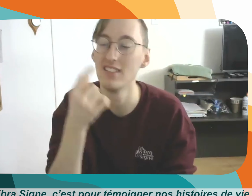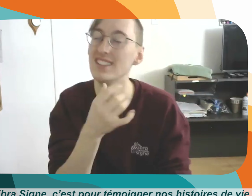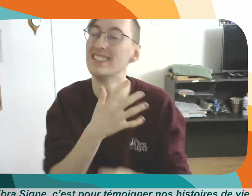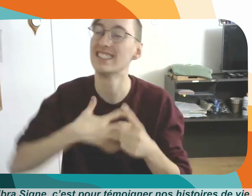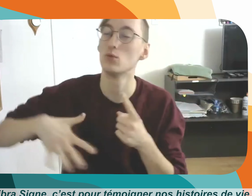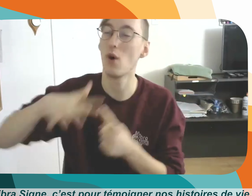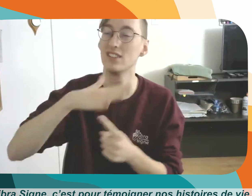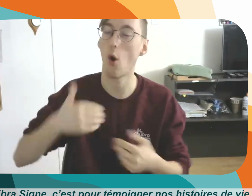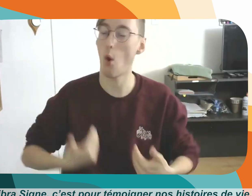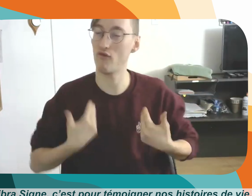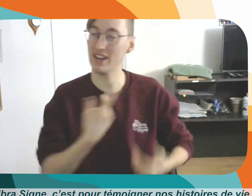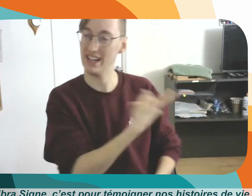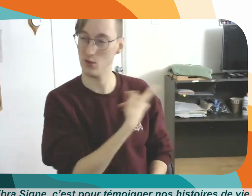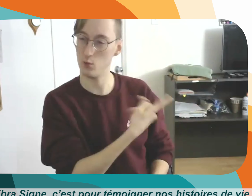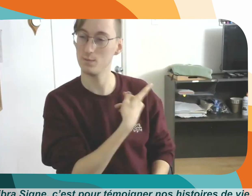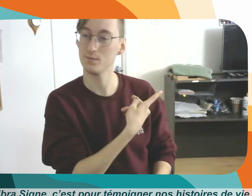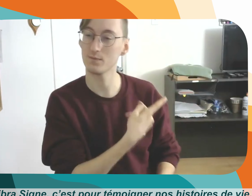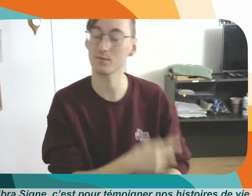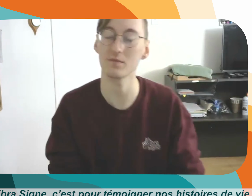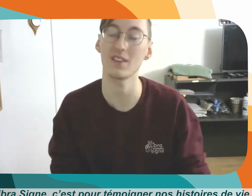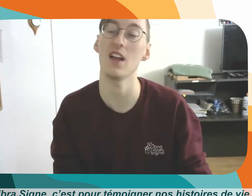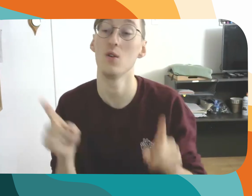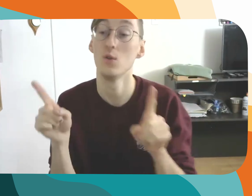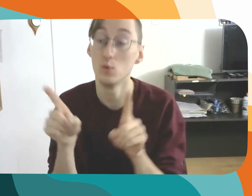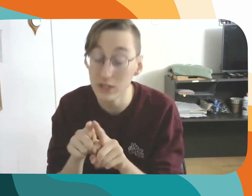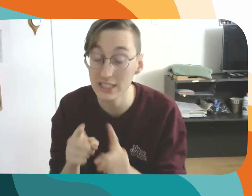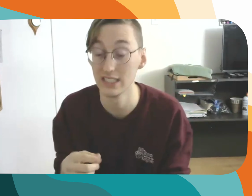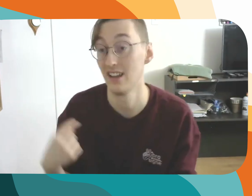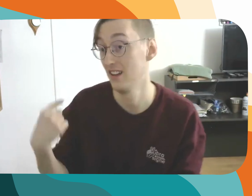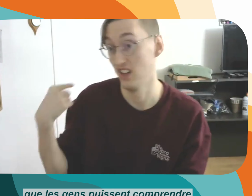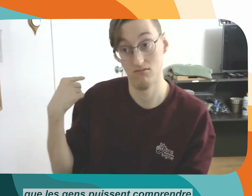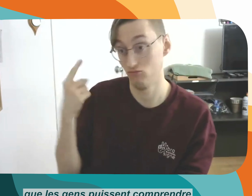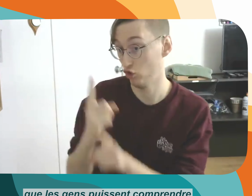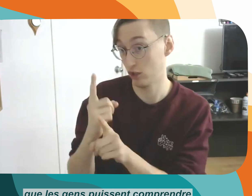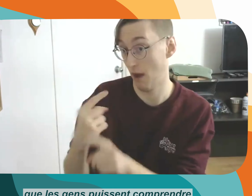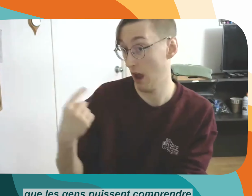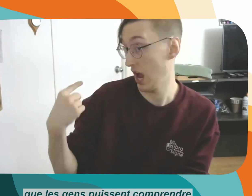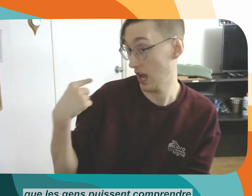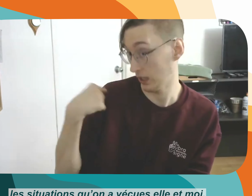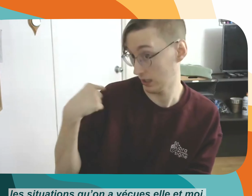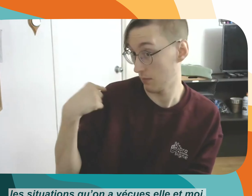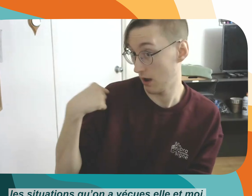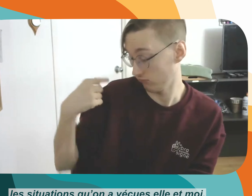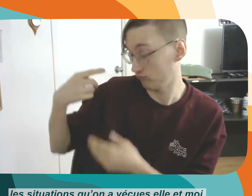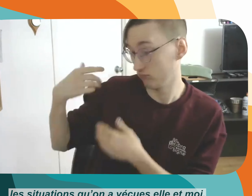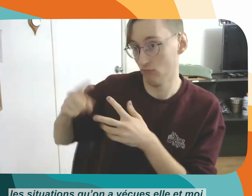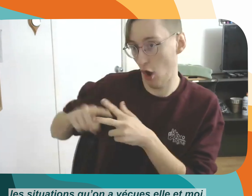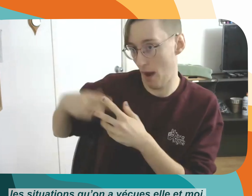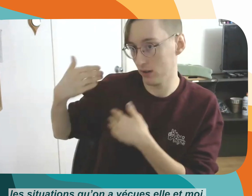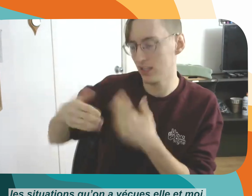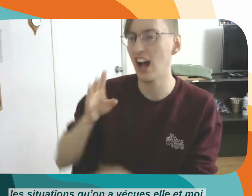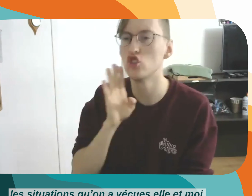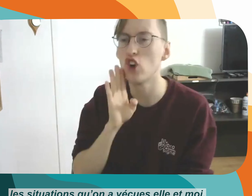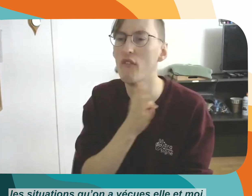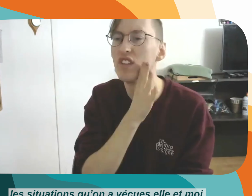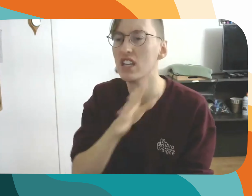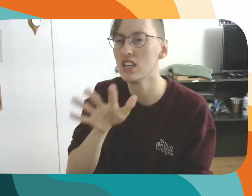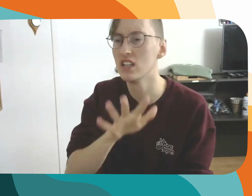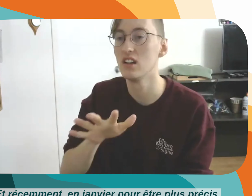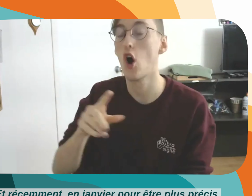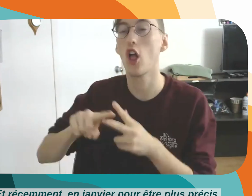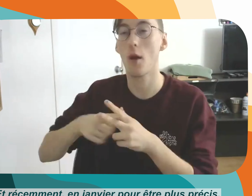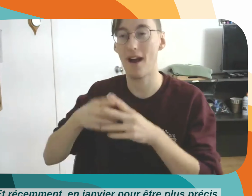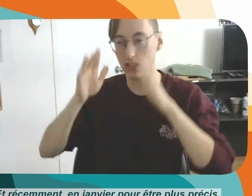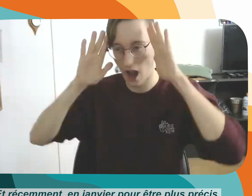Donc, Vibressing, c'est pour témoigner de nos histoires de vie, que les gens puissent comprendre les situations qu'on a vécues, elle et moi.